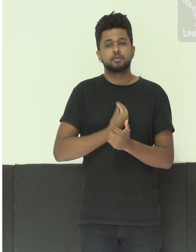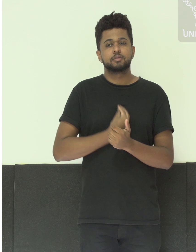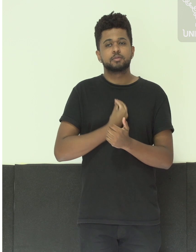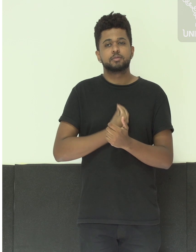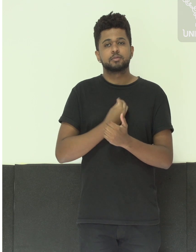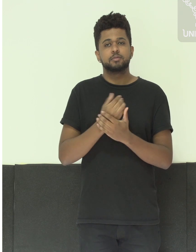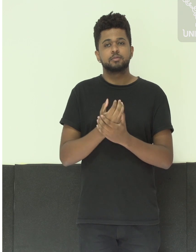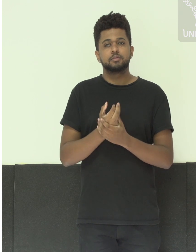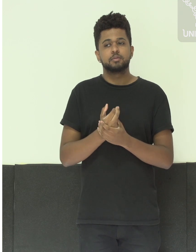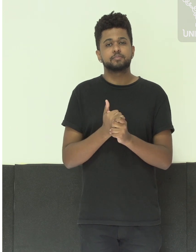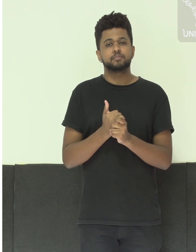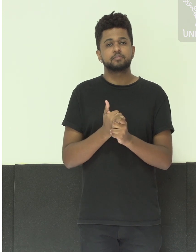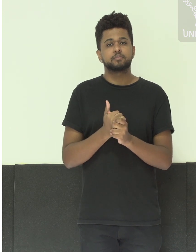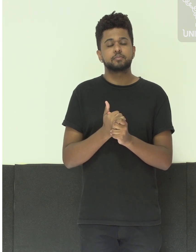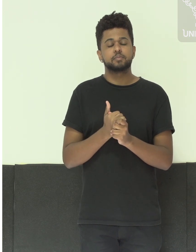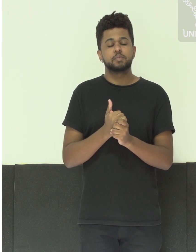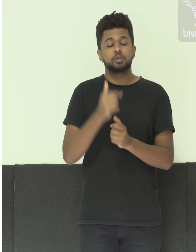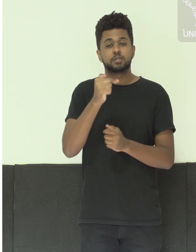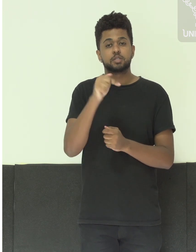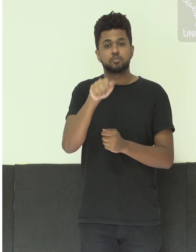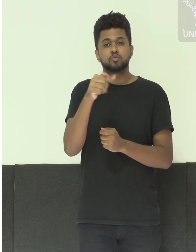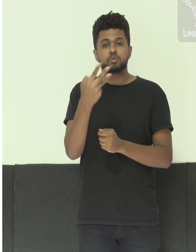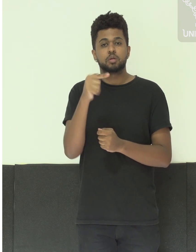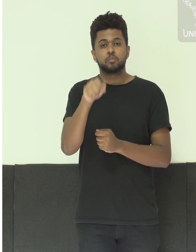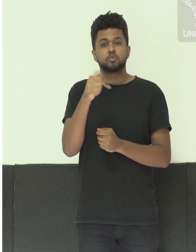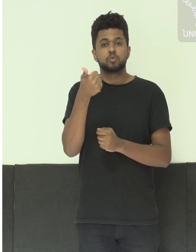presente edital.